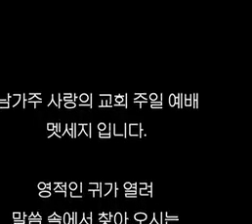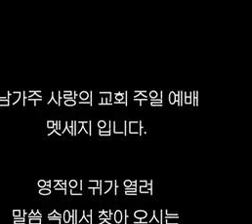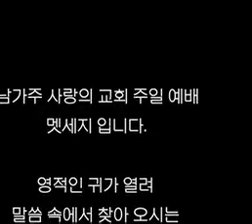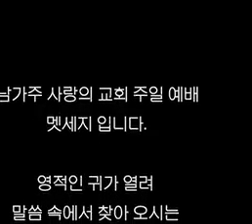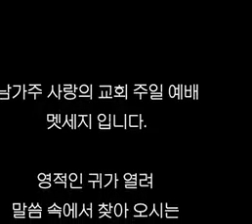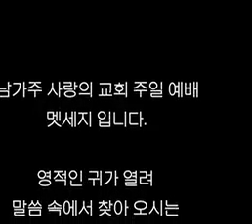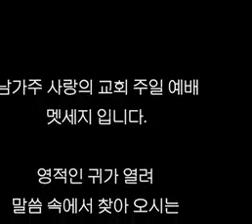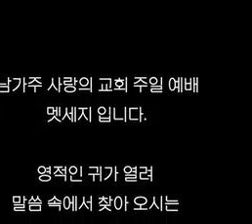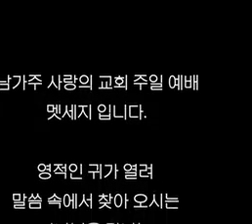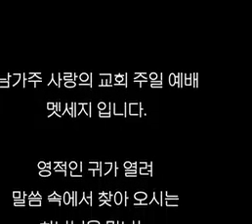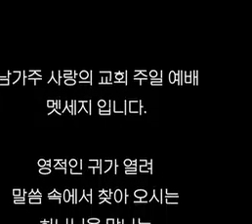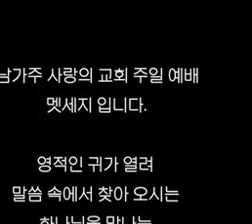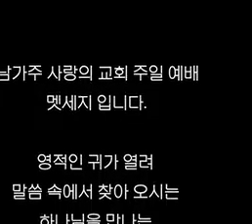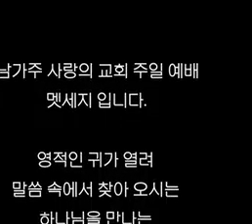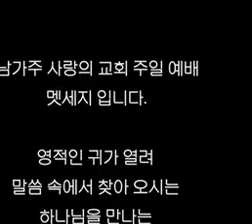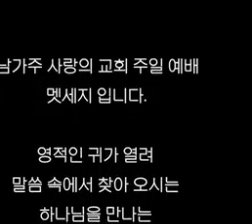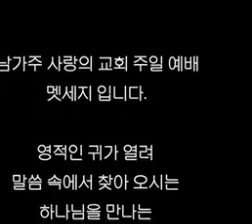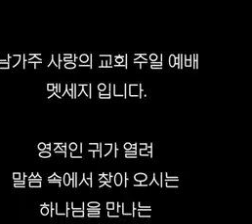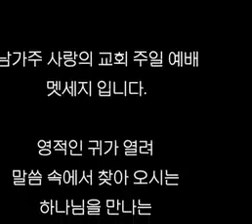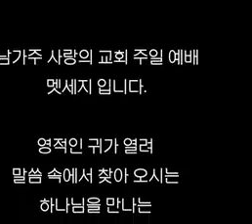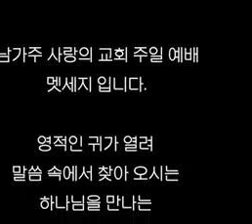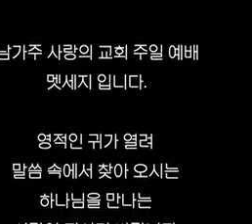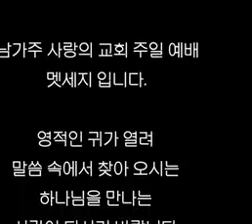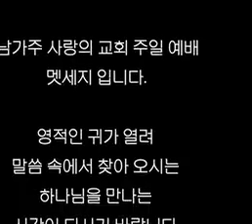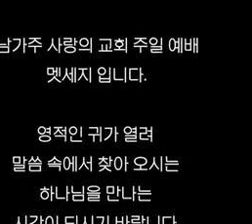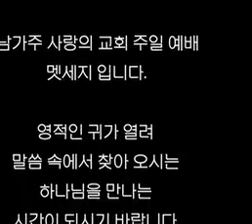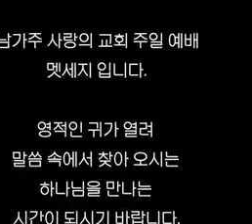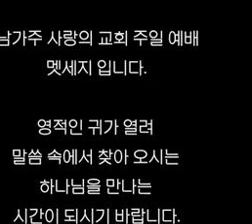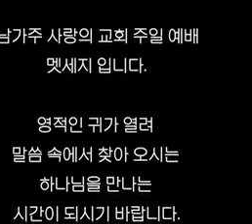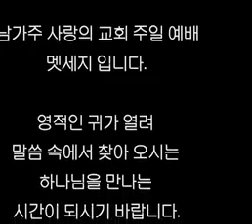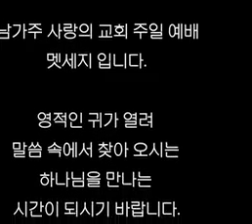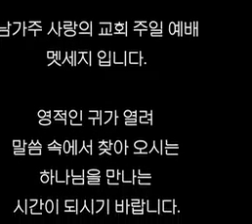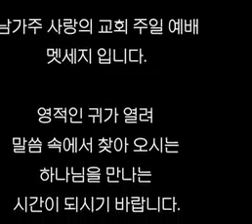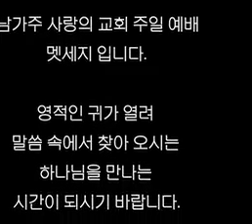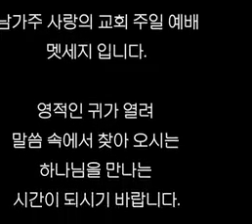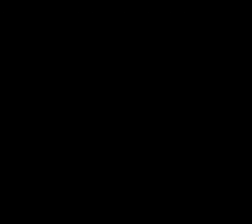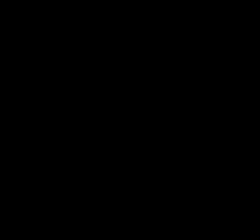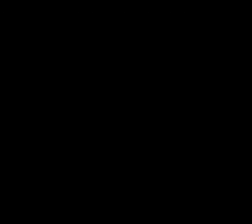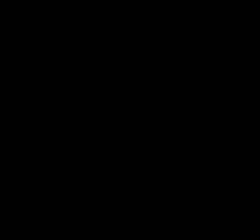속에서 찾아오시는 하나님을 만나는 시간이 되시기 바랍니다.